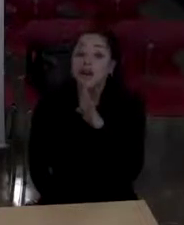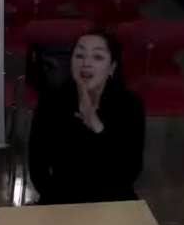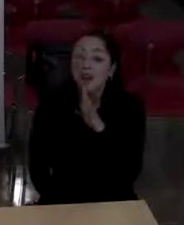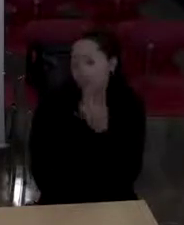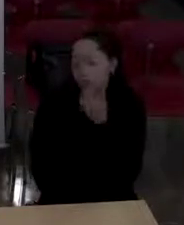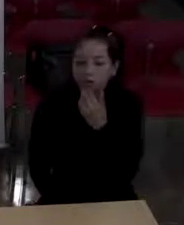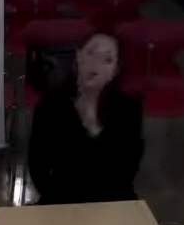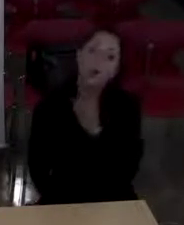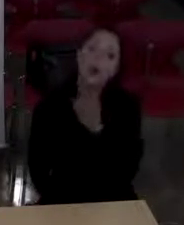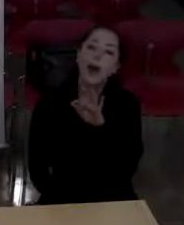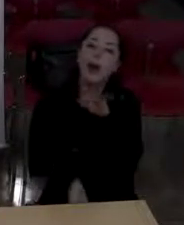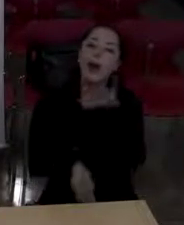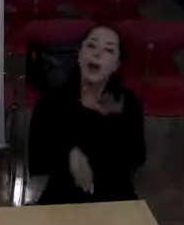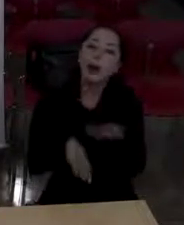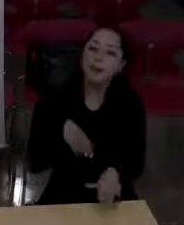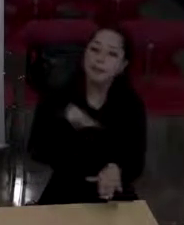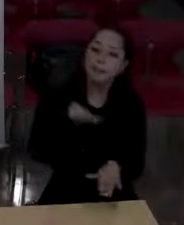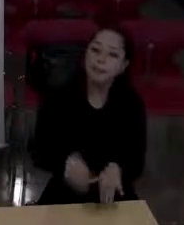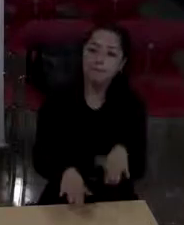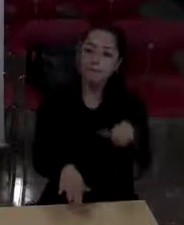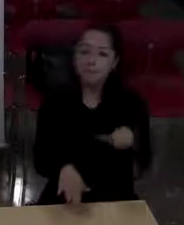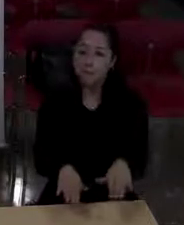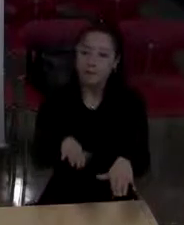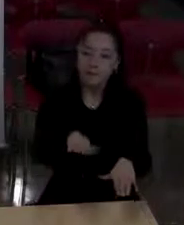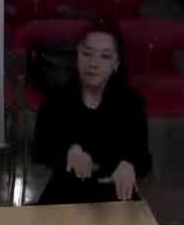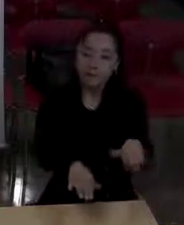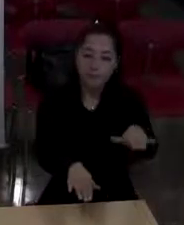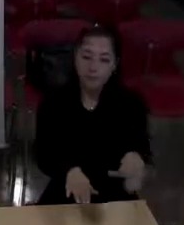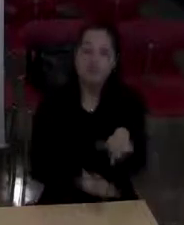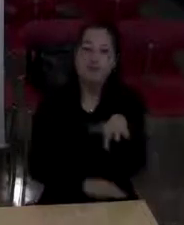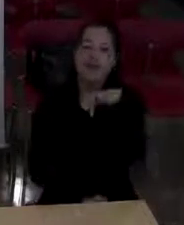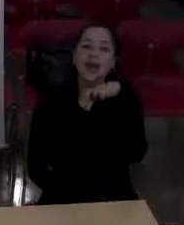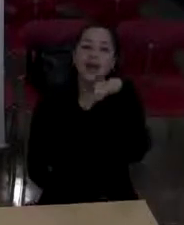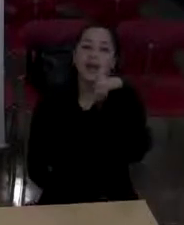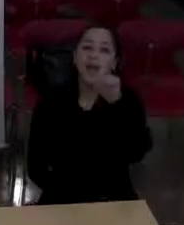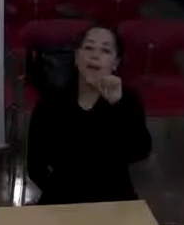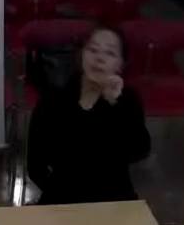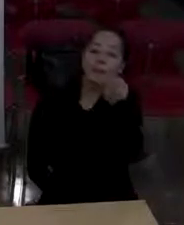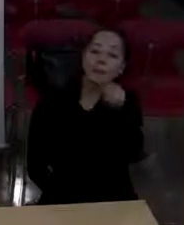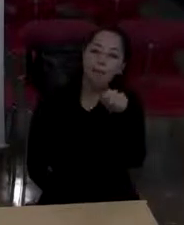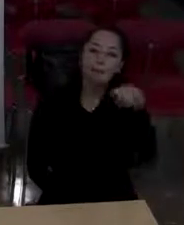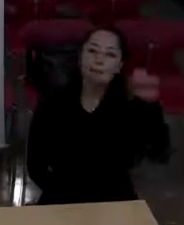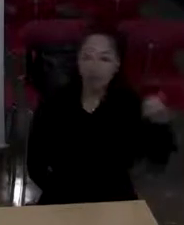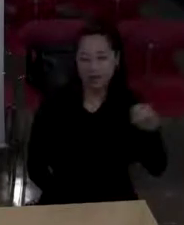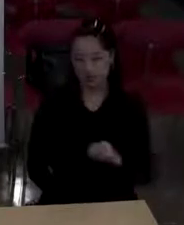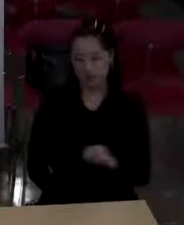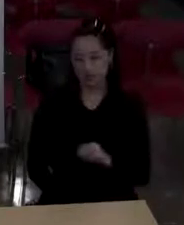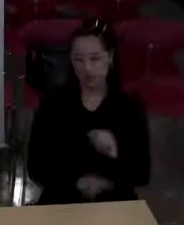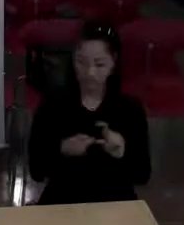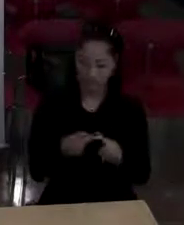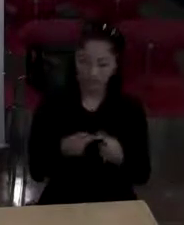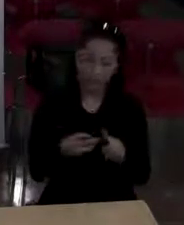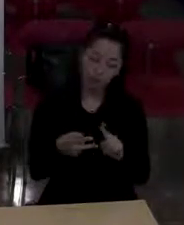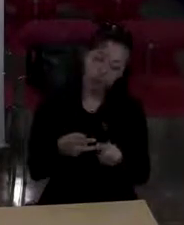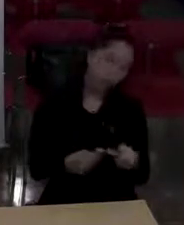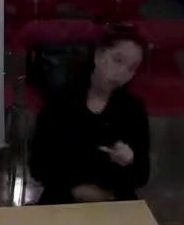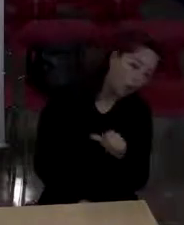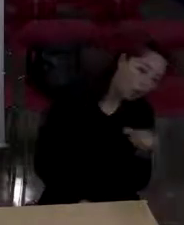hay toda una variación lingüística. El bebé tendrá que, a través de ese modelo que se le da, ir entrenando sus